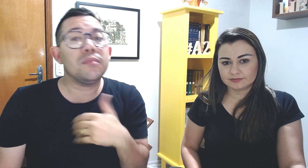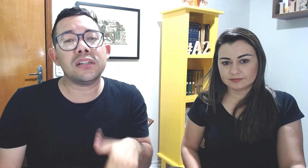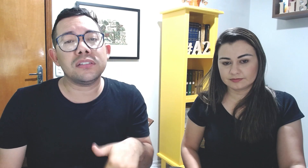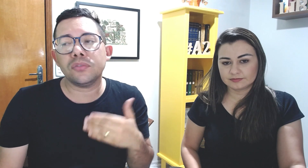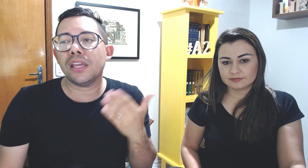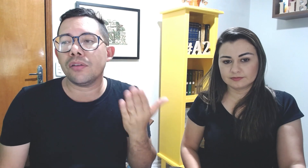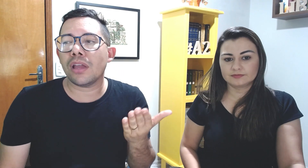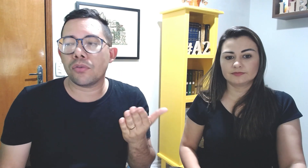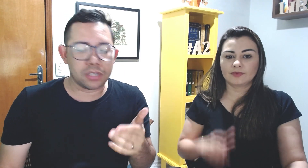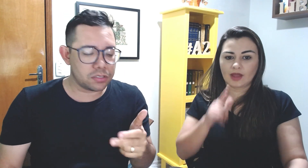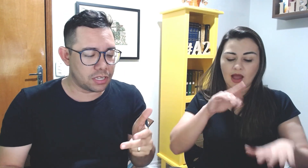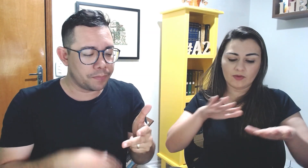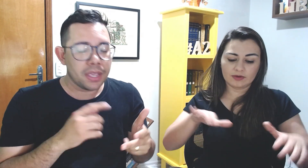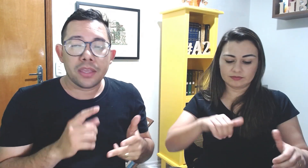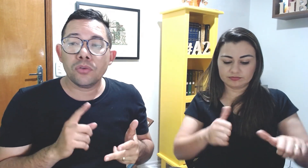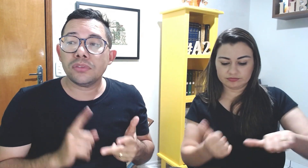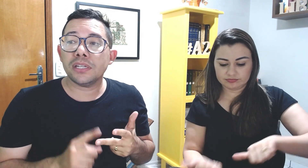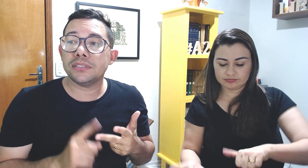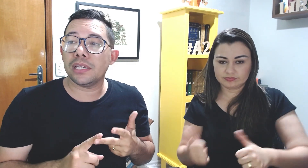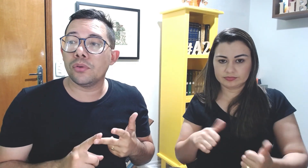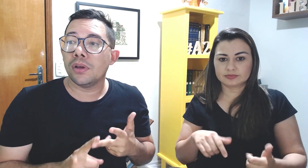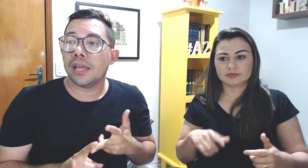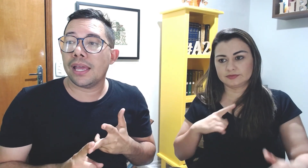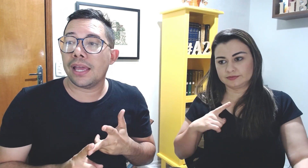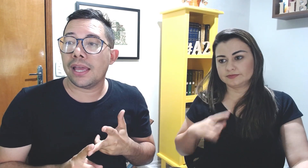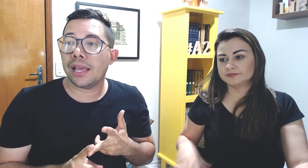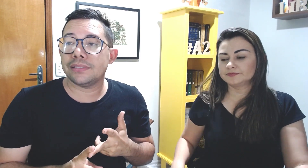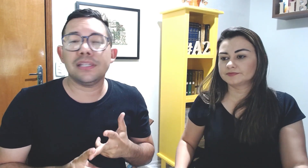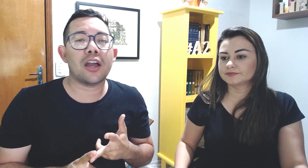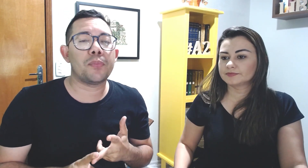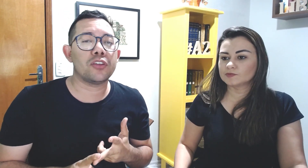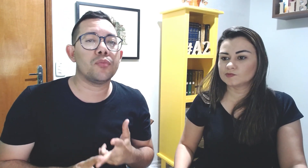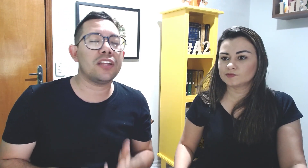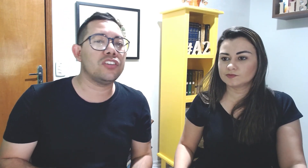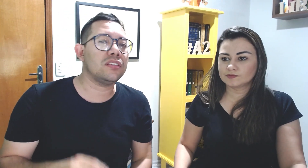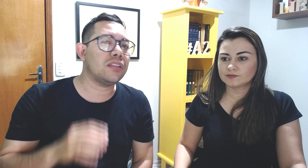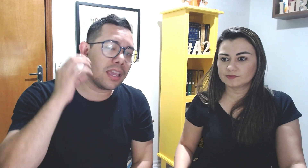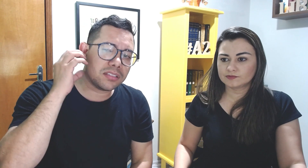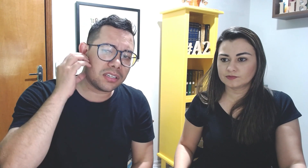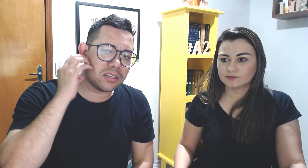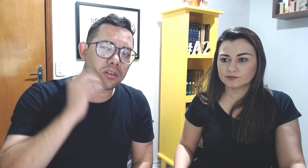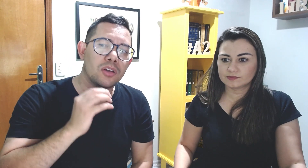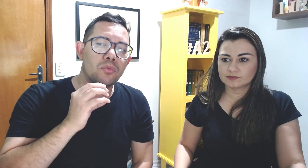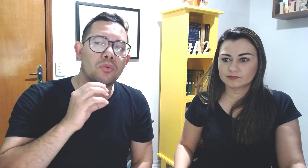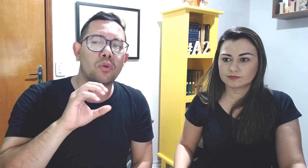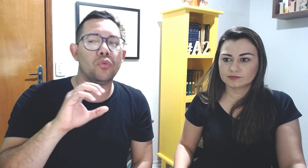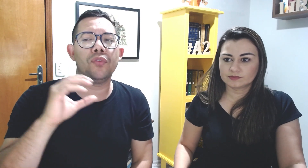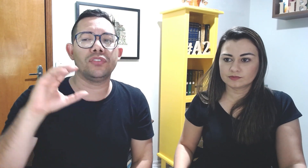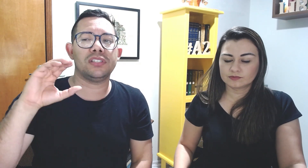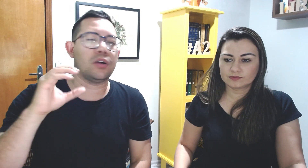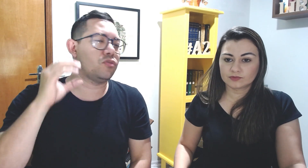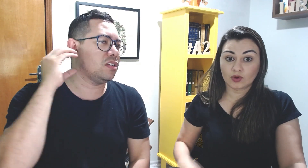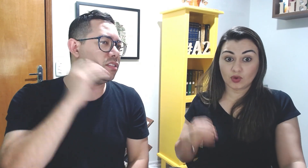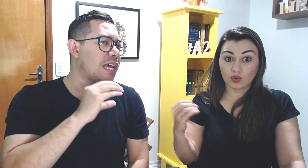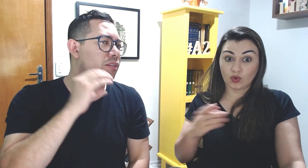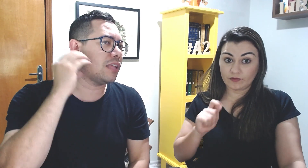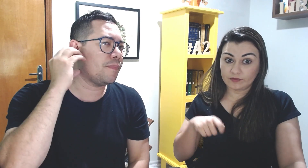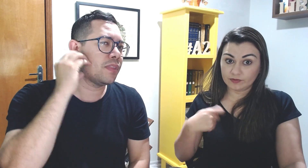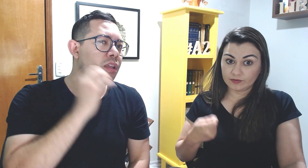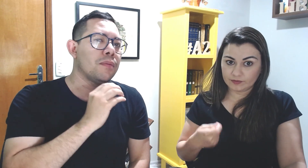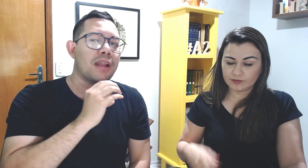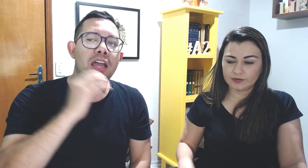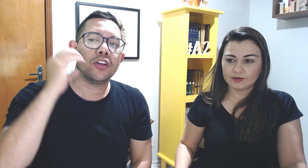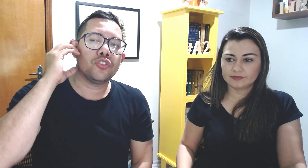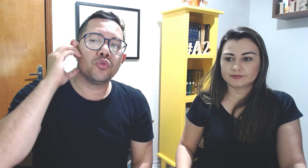de imersão que era o que acontecia. E o terceiro sinal para João Batista é esse aqui, ó, que é um novo sinal utilizado,